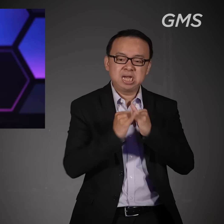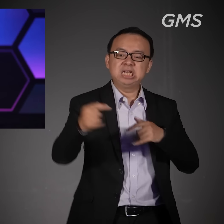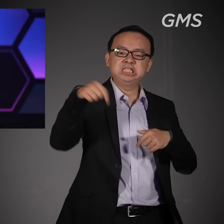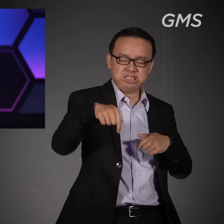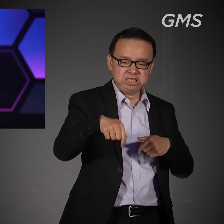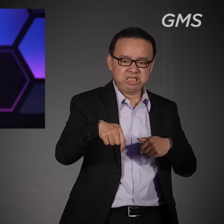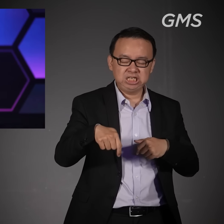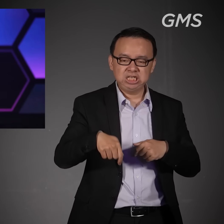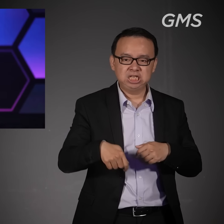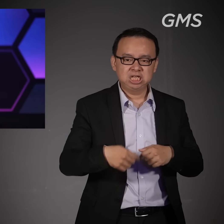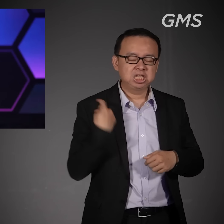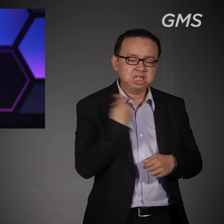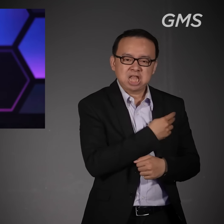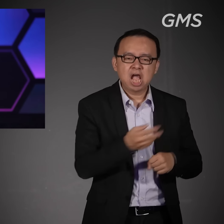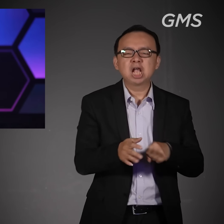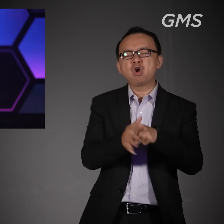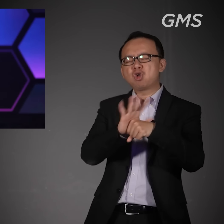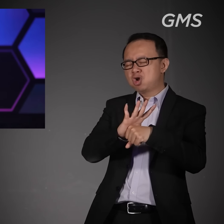atau wabah.